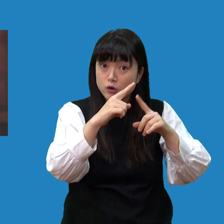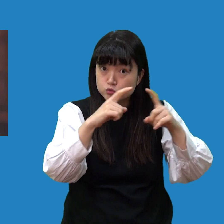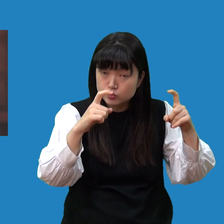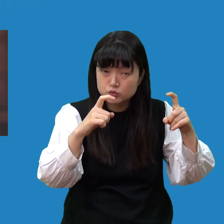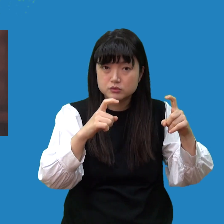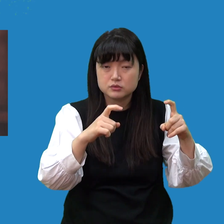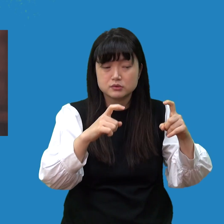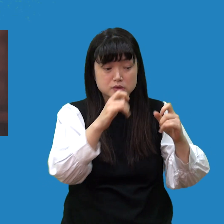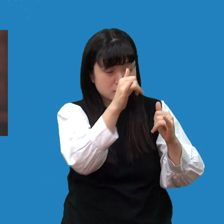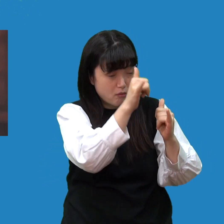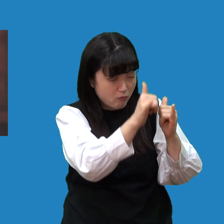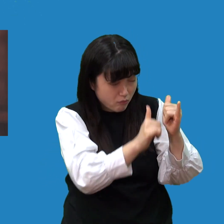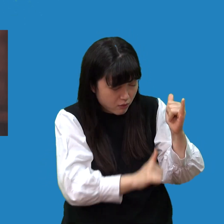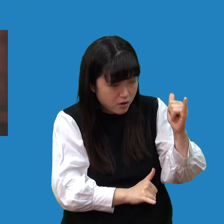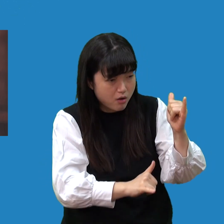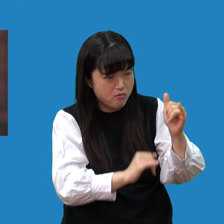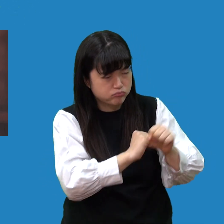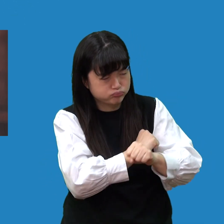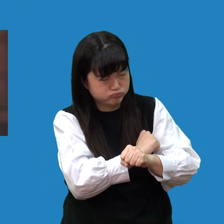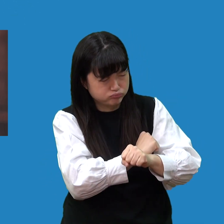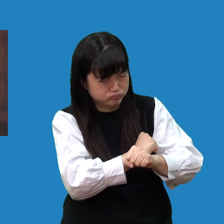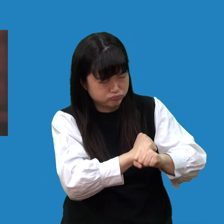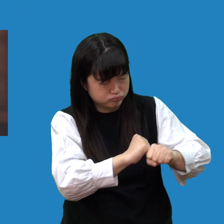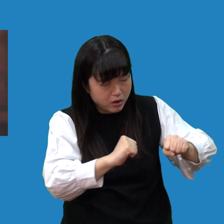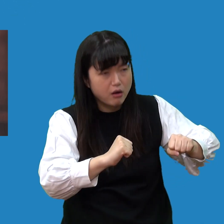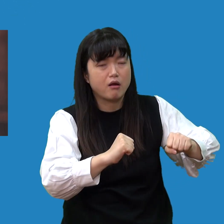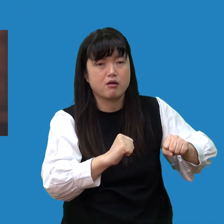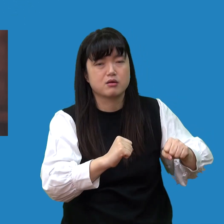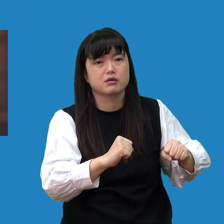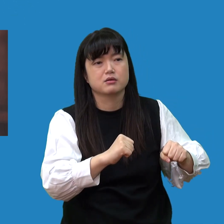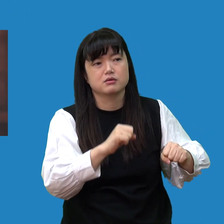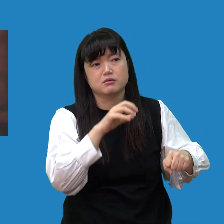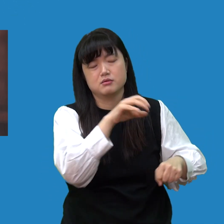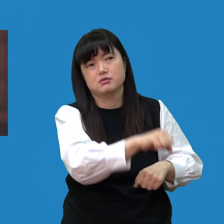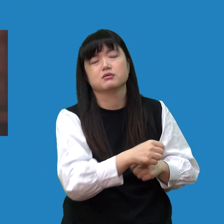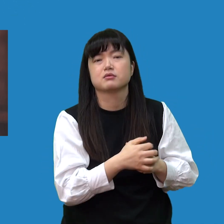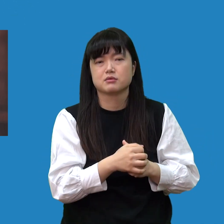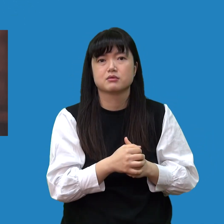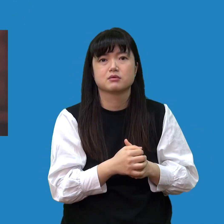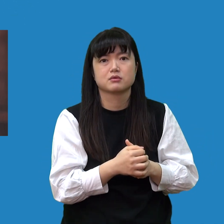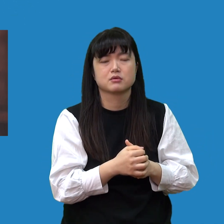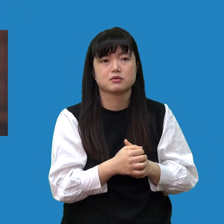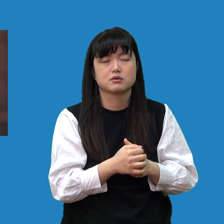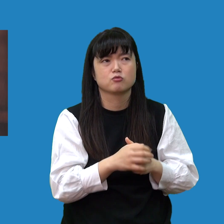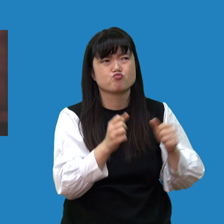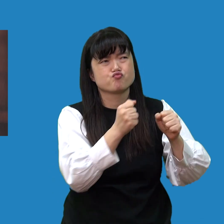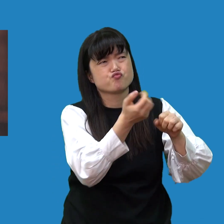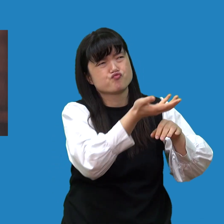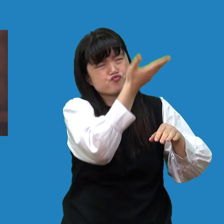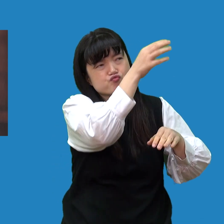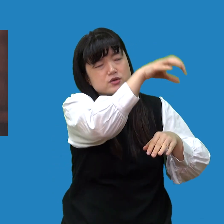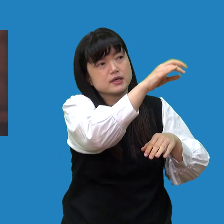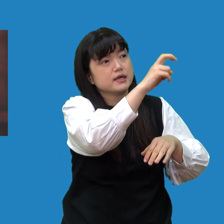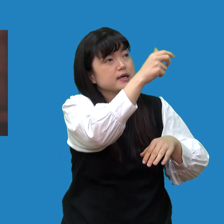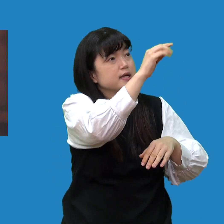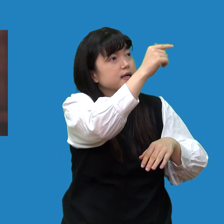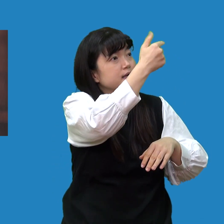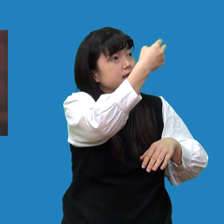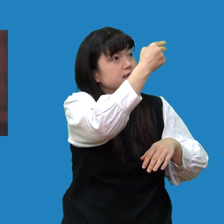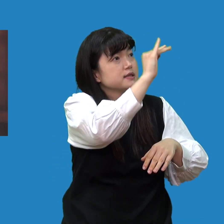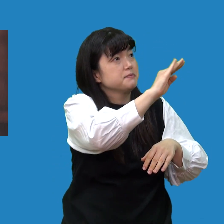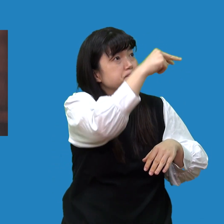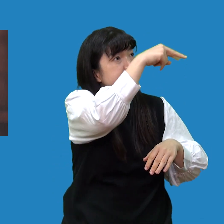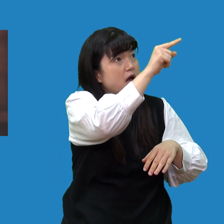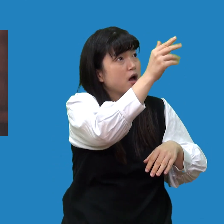역사사상 가장 광활한 영역을 차지하고 있었습니다. 저 북쪽의 한국